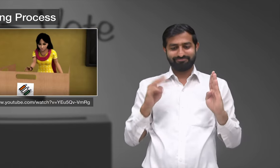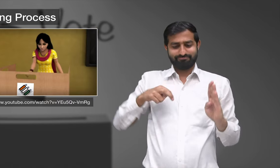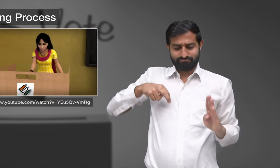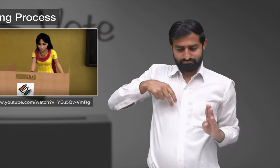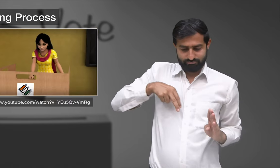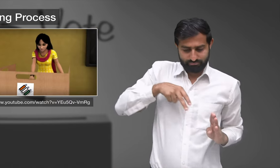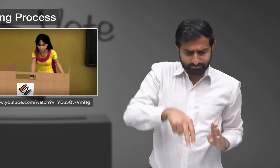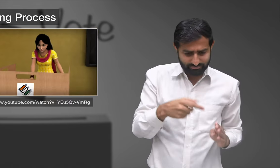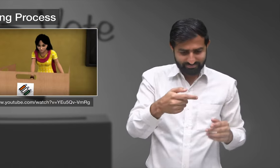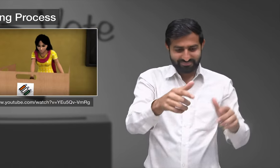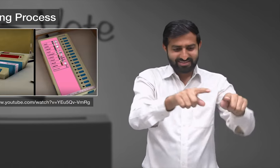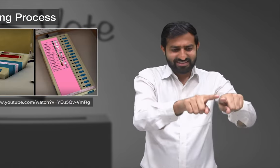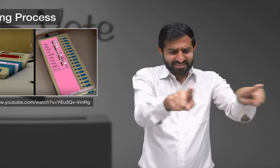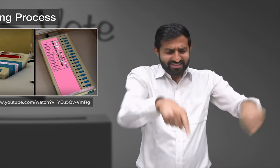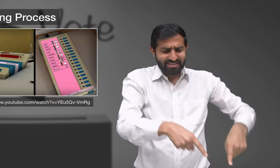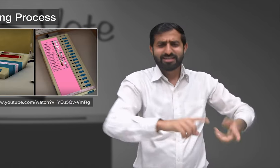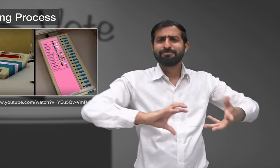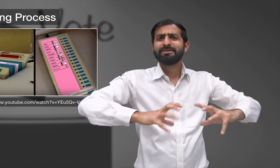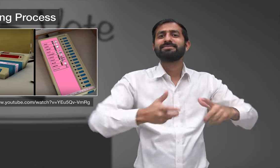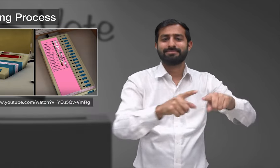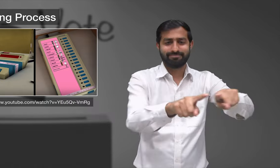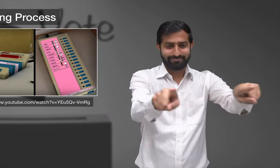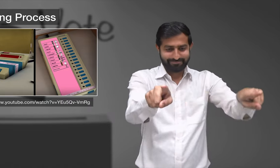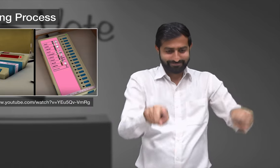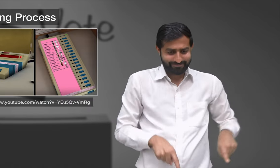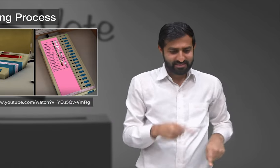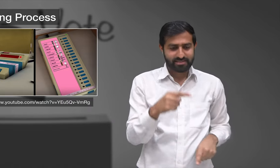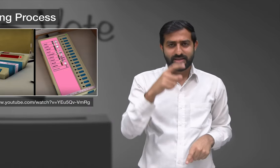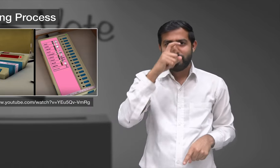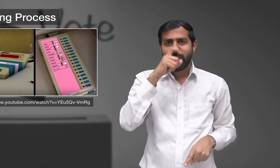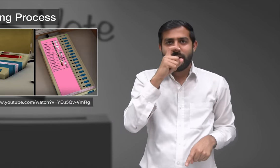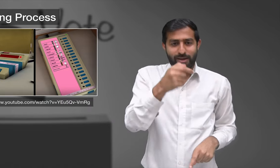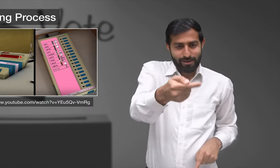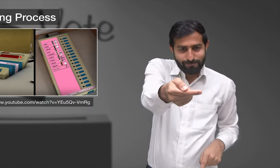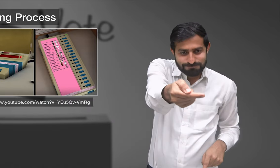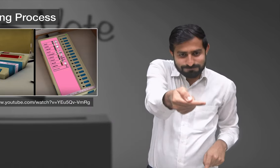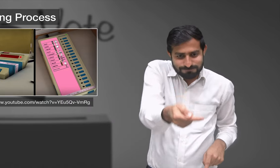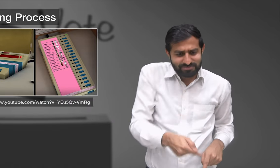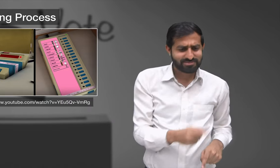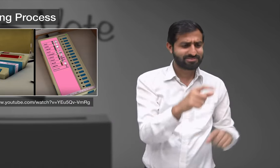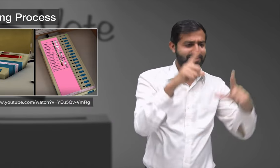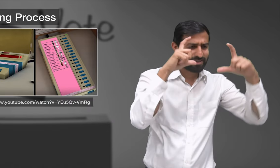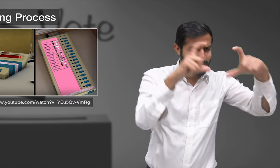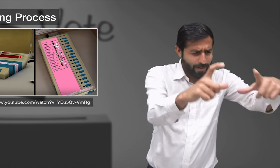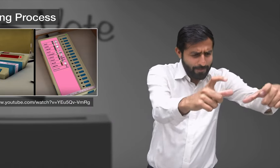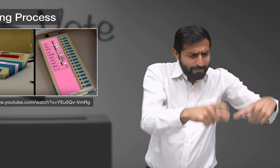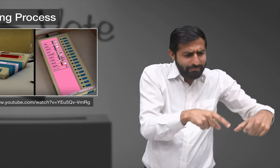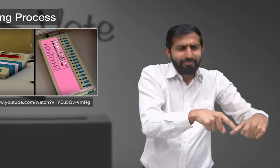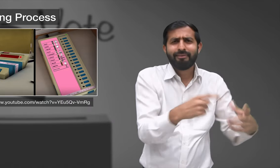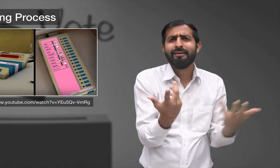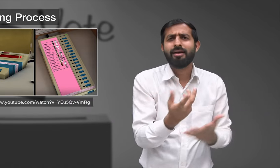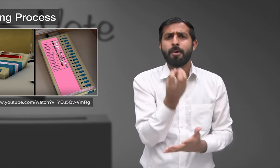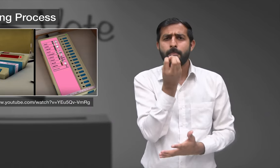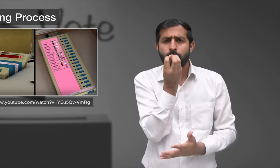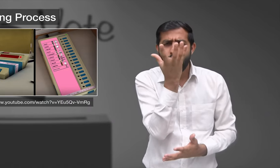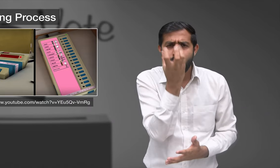ईवीएम मशीन के पास जाएंगे ईवीएम मशीन पर दिखाए गए प्रत्याशियों की सूची जी में से